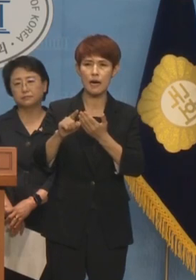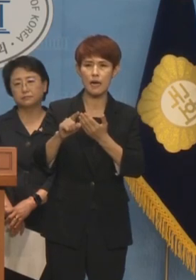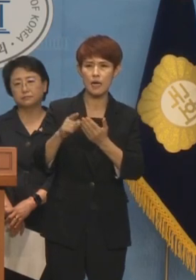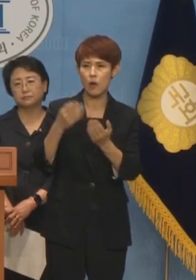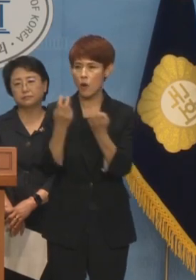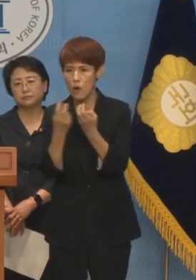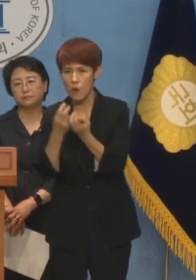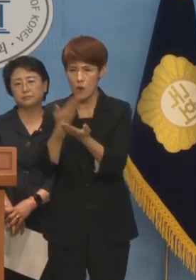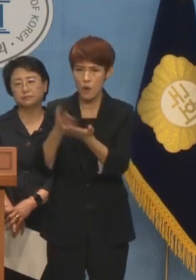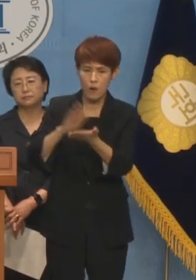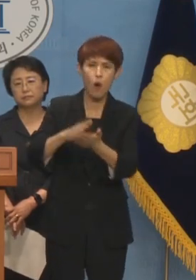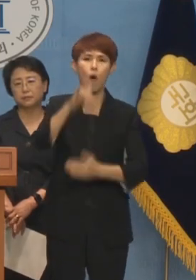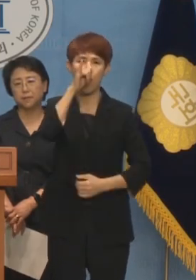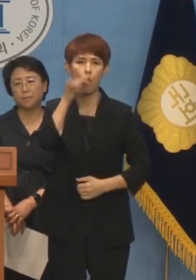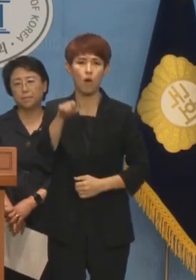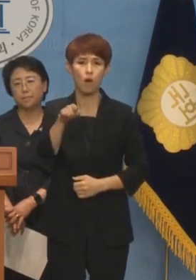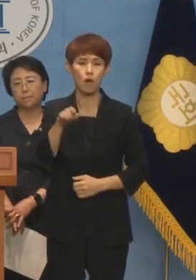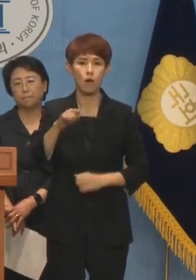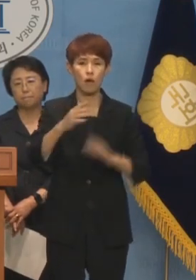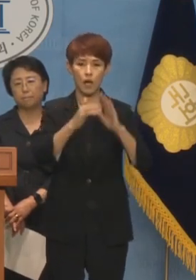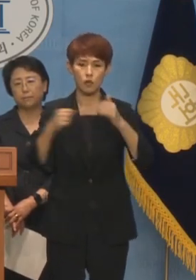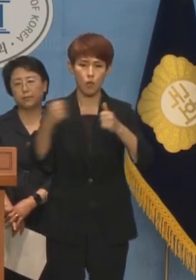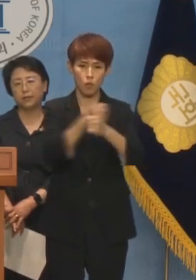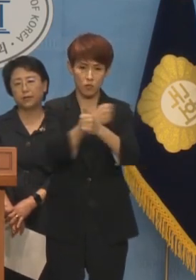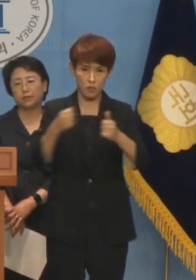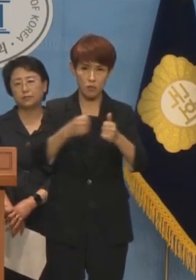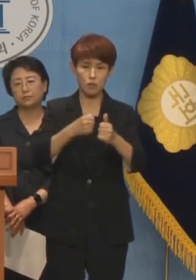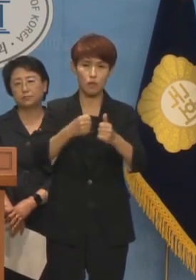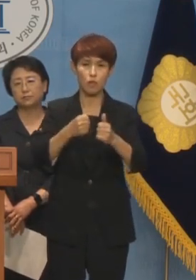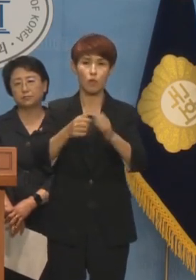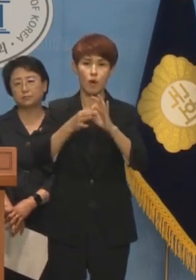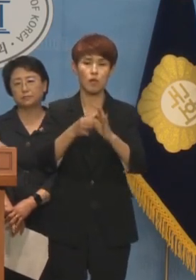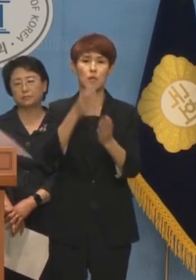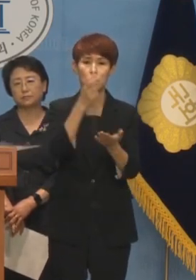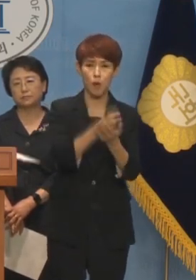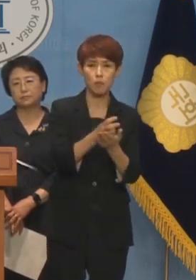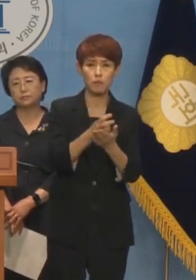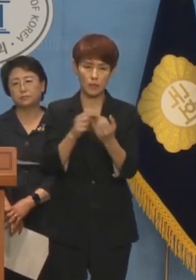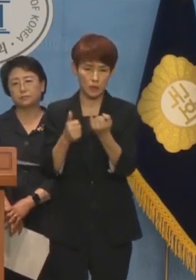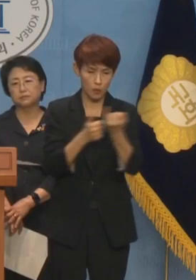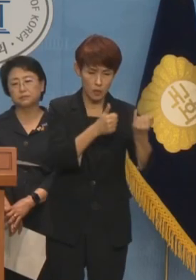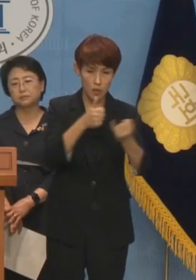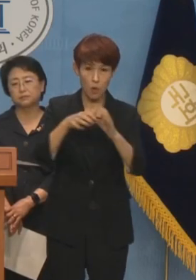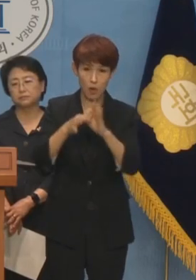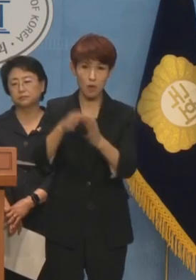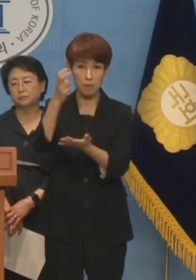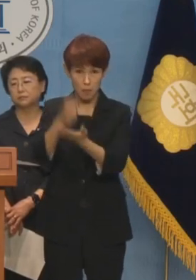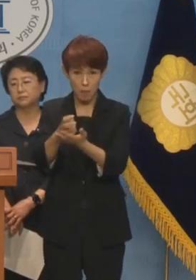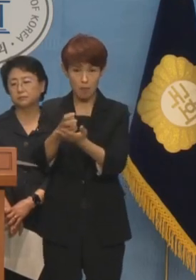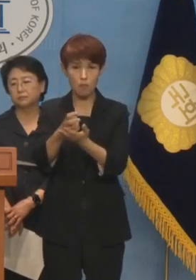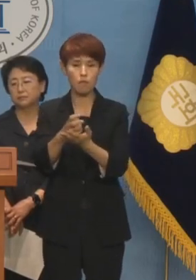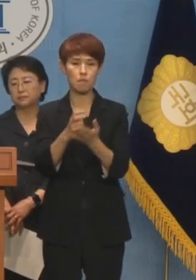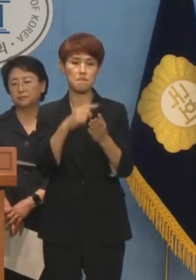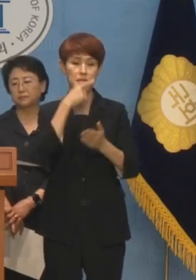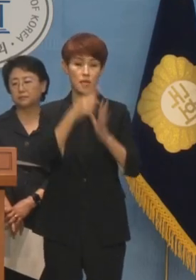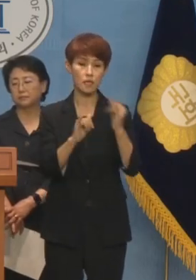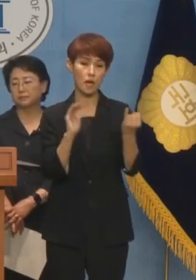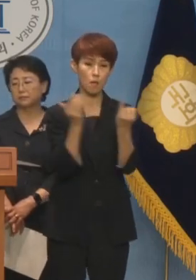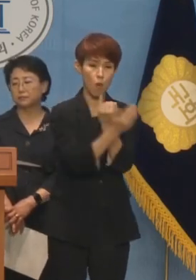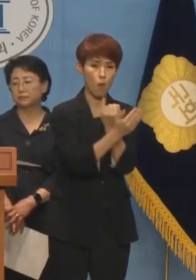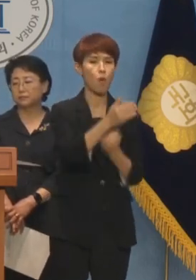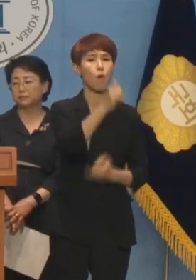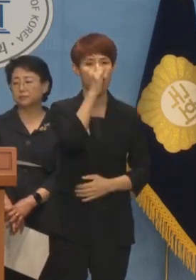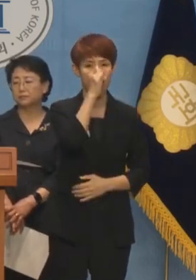왔습니다. 가정폭력 처벌법이나 스토킹 처벌법에는 피해자 보호를 위한 제도가